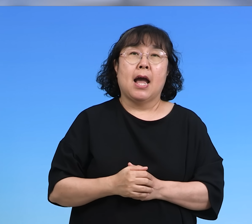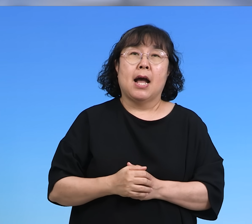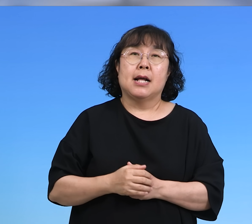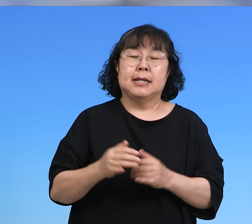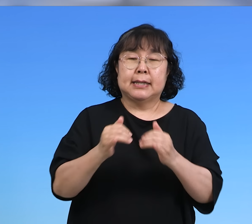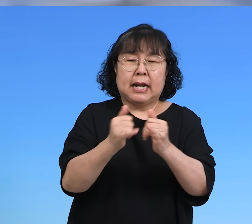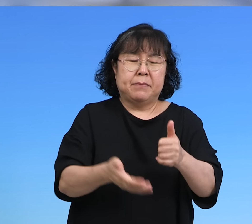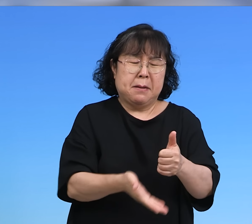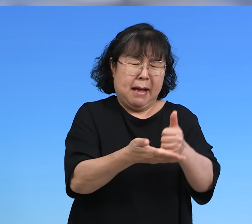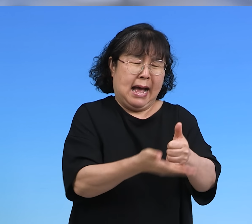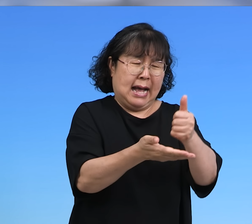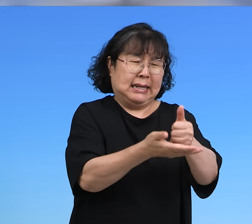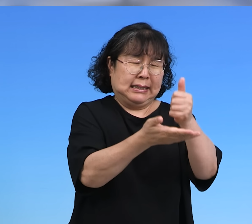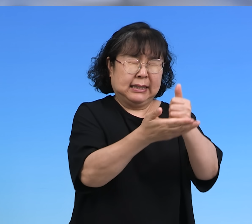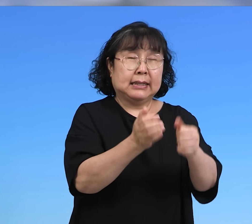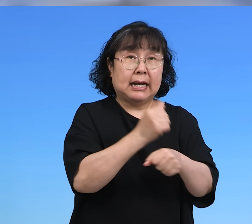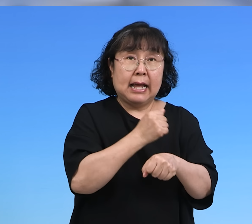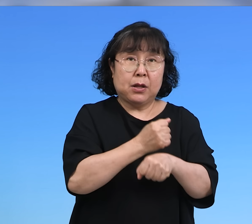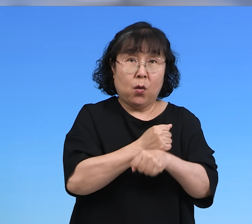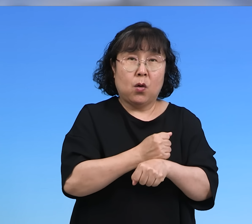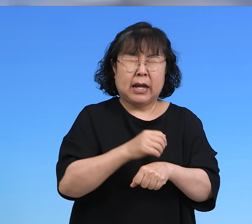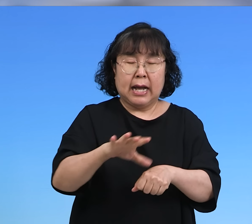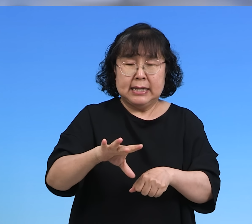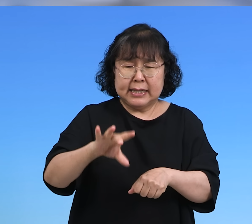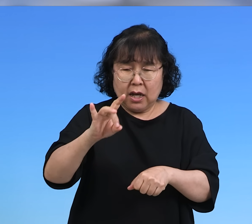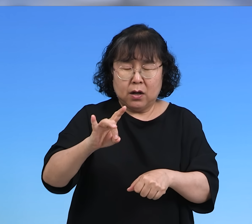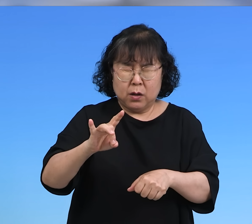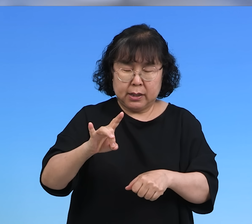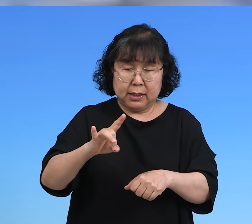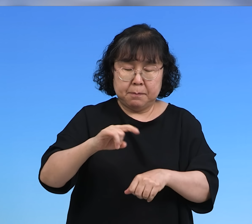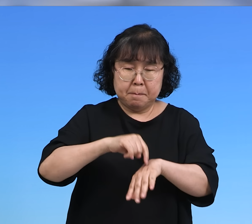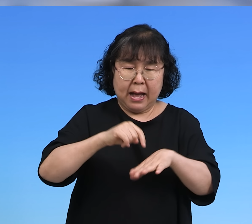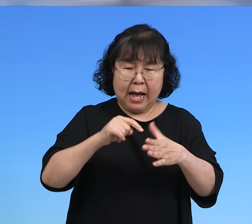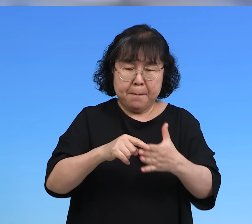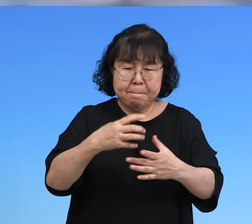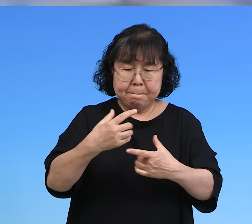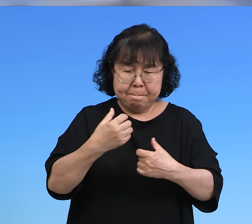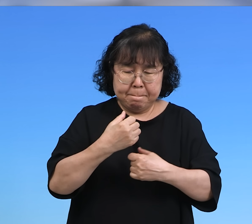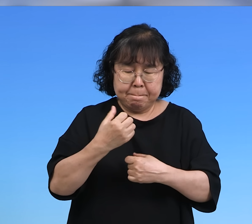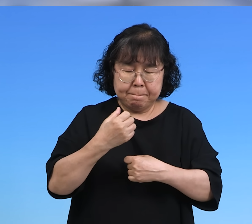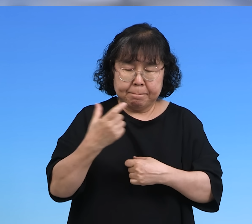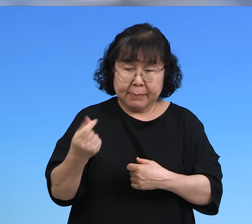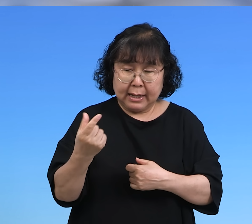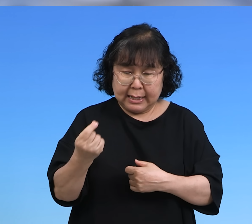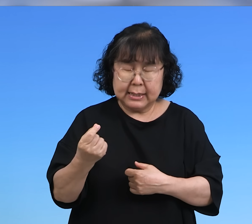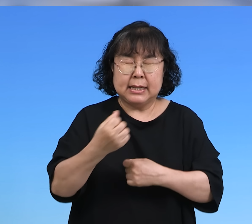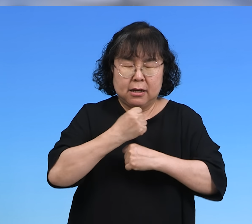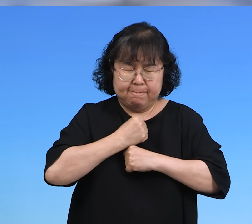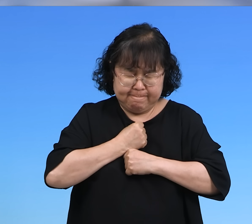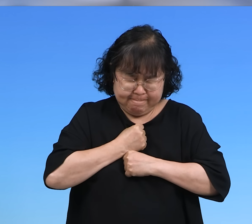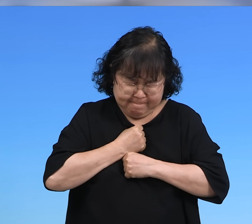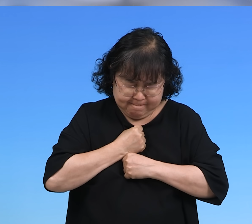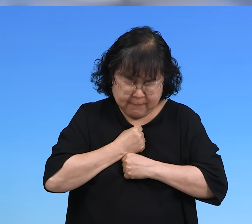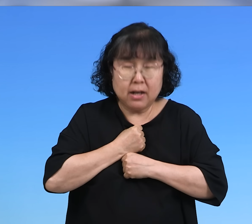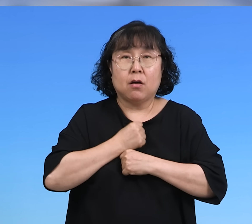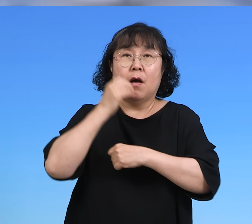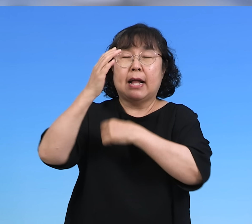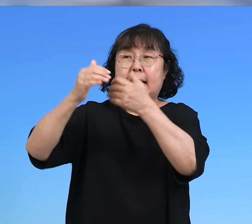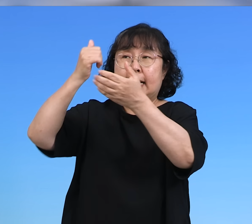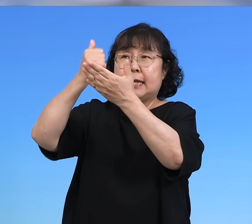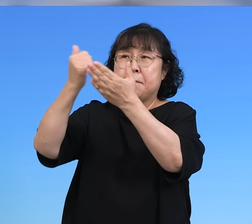그 말을 고지 듣지 않고 개척 초기와 똑같이 부들부들 떨리는 마음으로 늘 하나님 의지하며